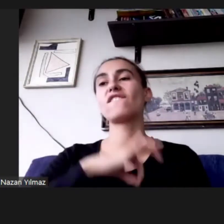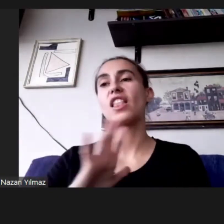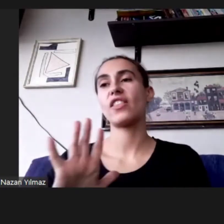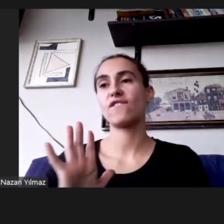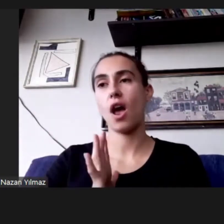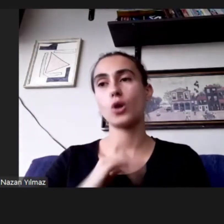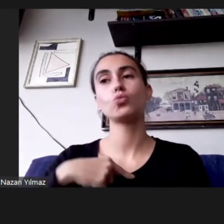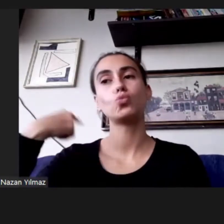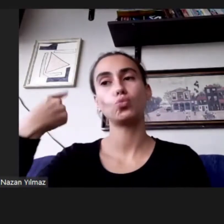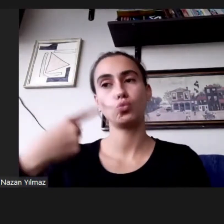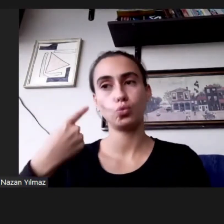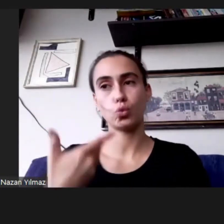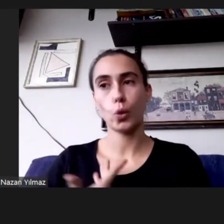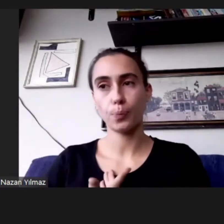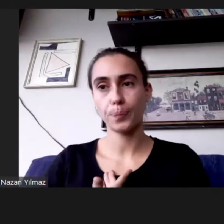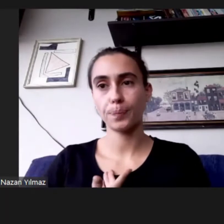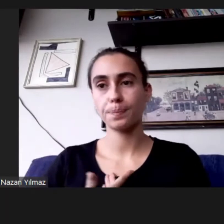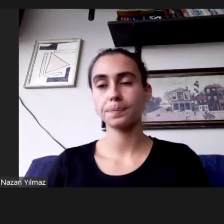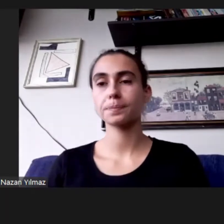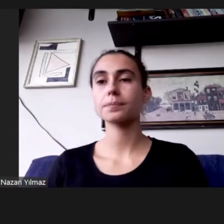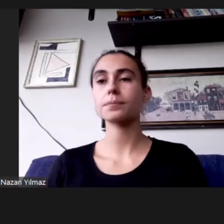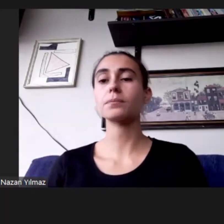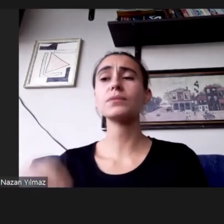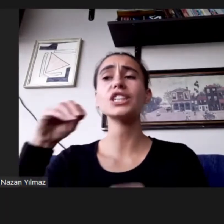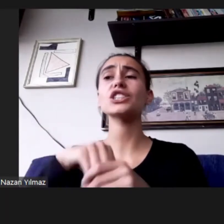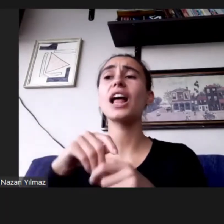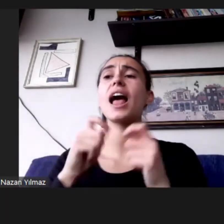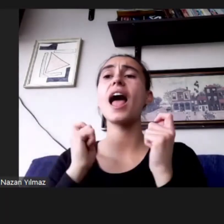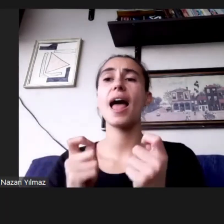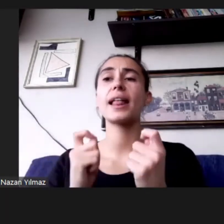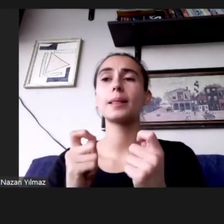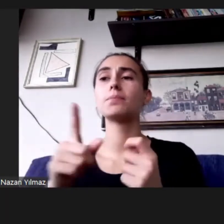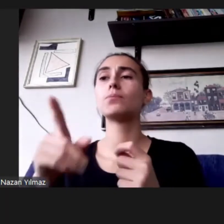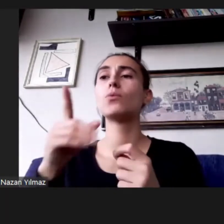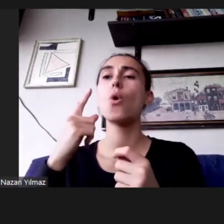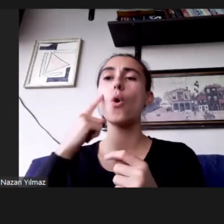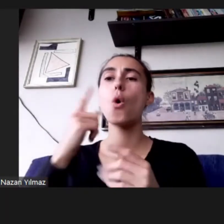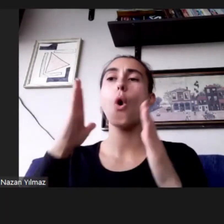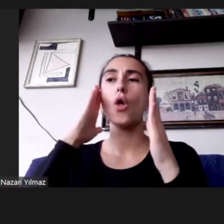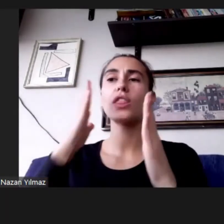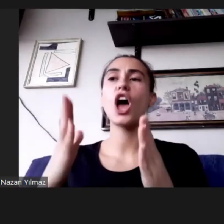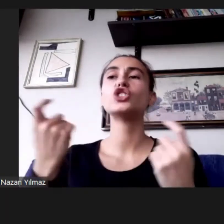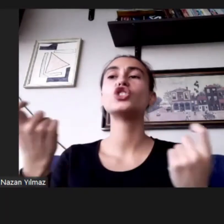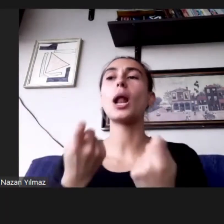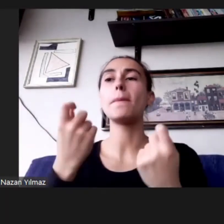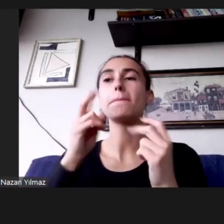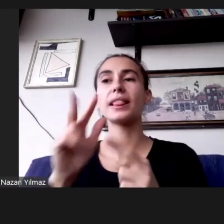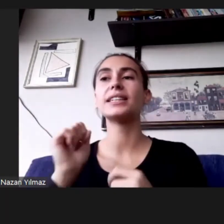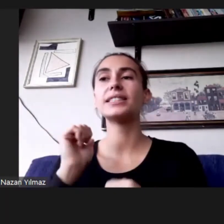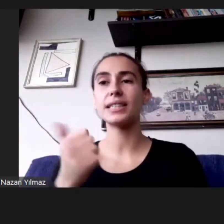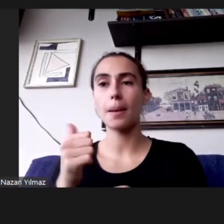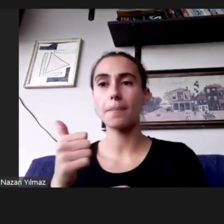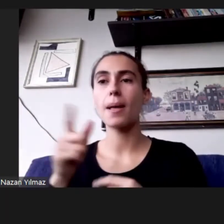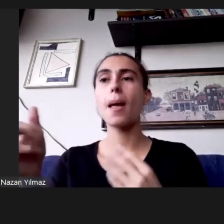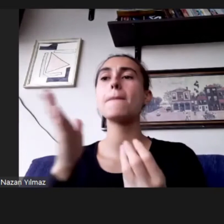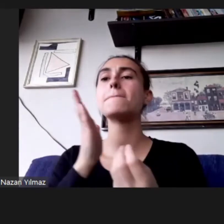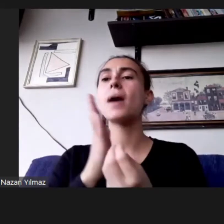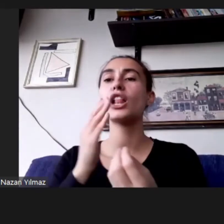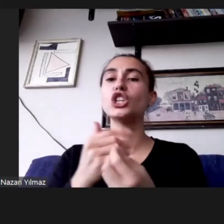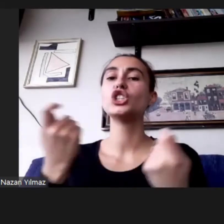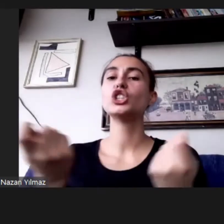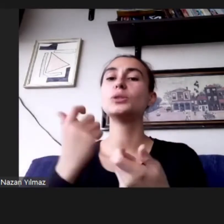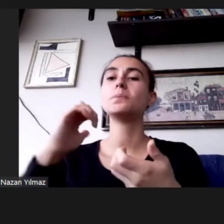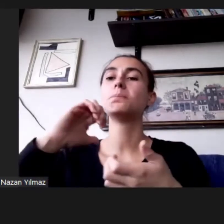diye düşünüyorum. Kapsayıcı eğitim odaklı çalışmalara baktığımızda eğitimin paydaşları arasında